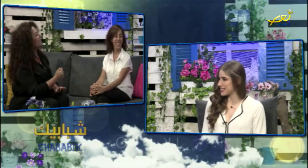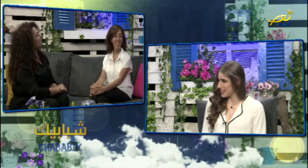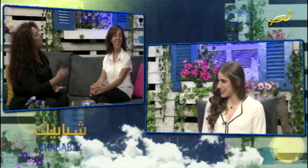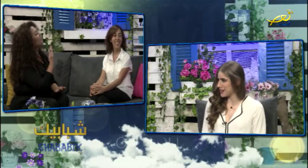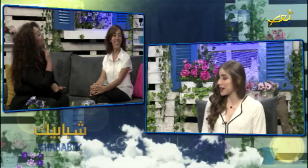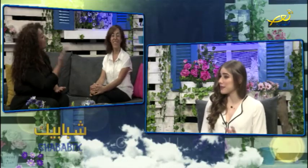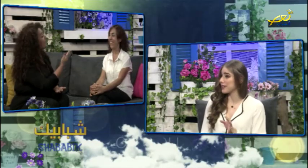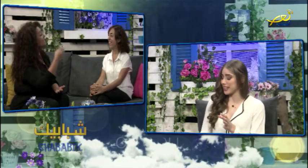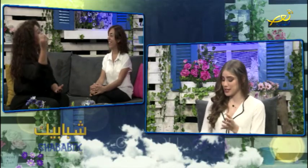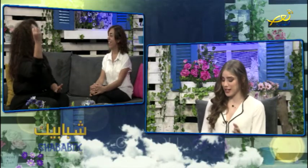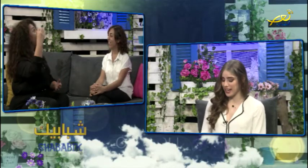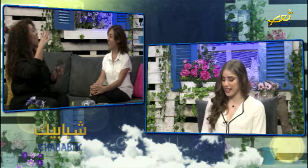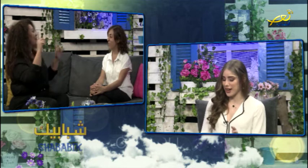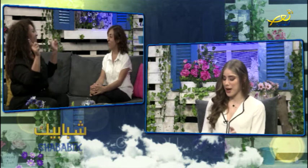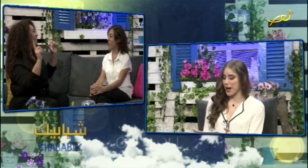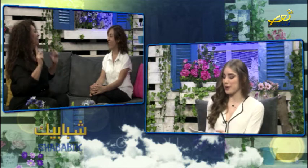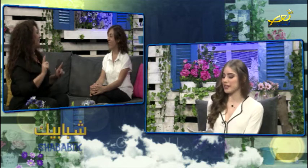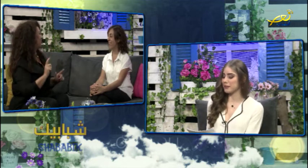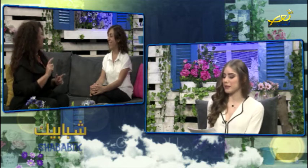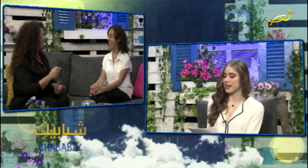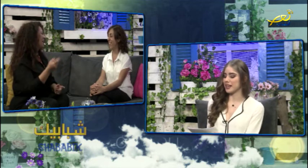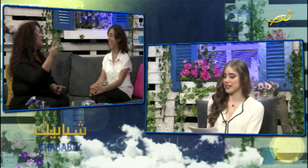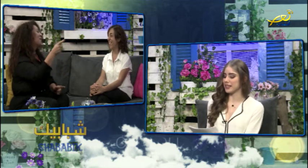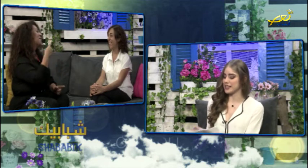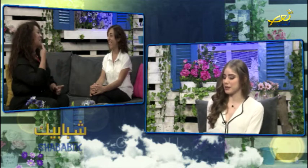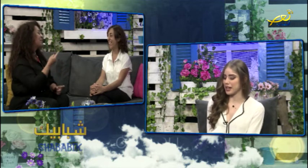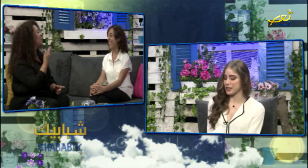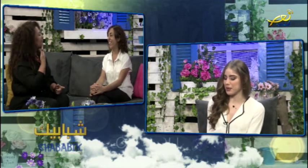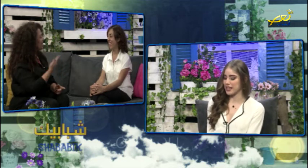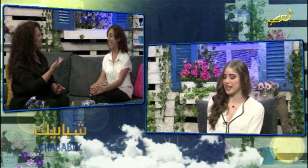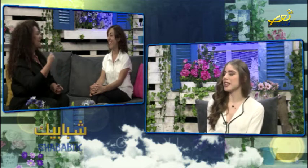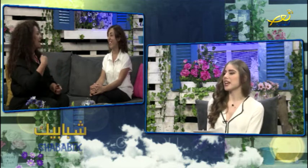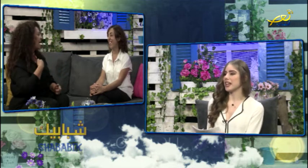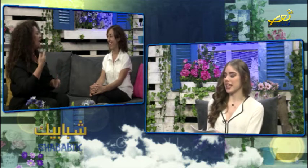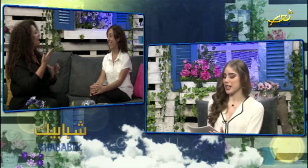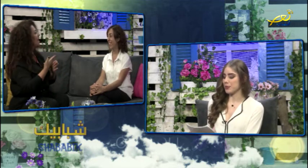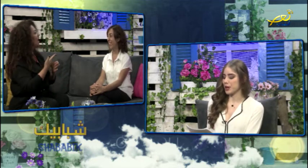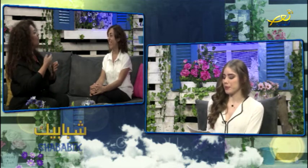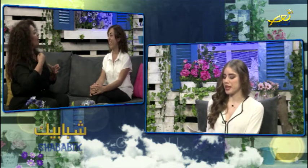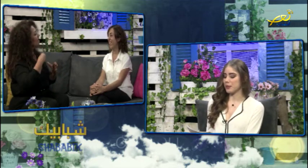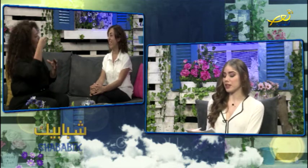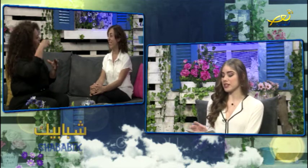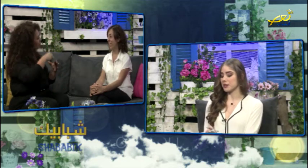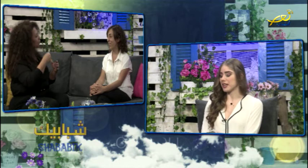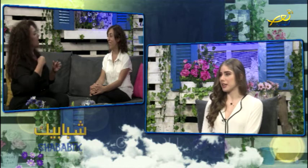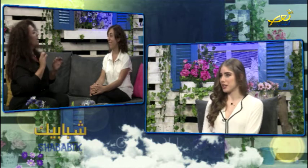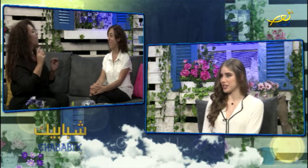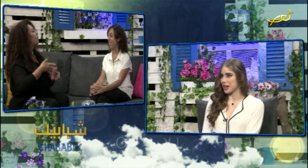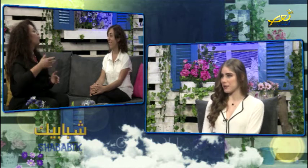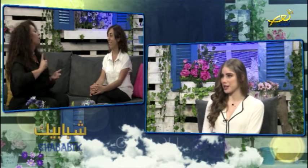الشاشة. وكمان بدنا نشكر نحن مدام ندى سمرة الجميل اللي هي مربية مختصة بتعليم الإشارة